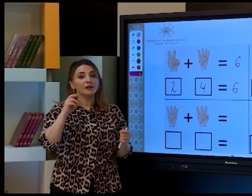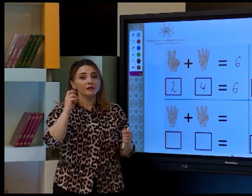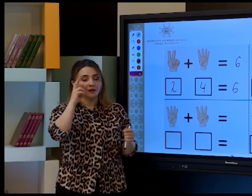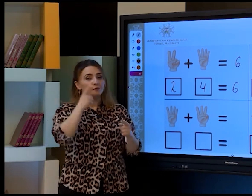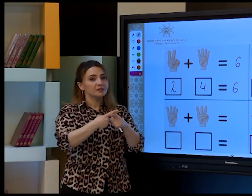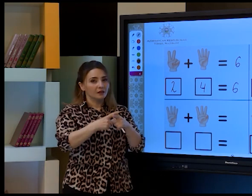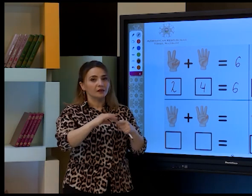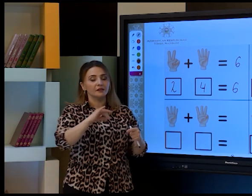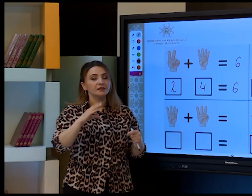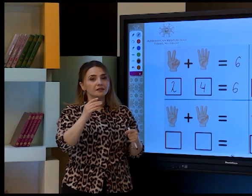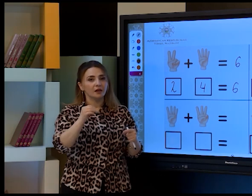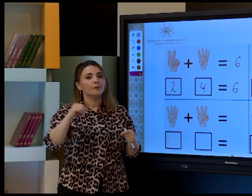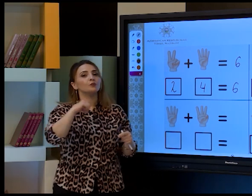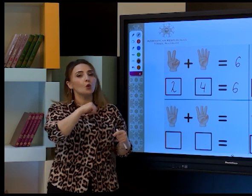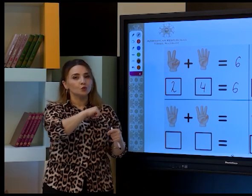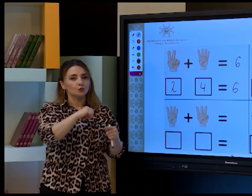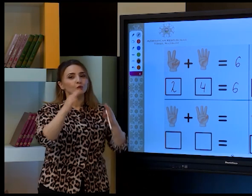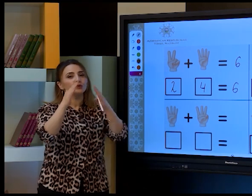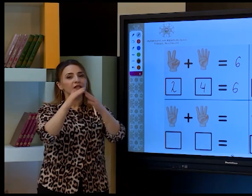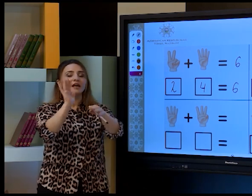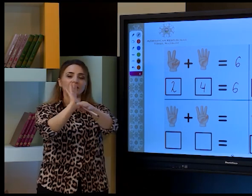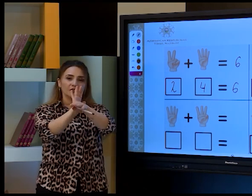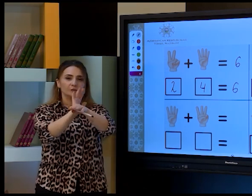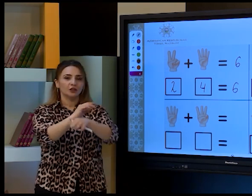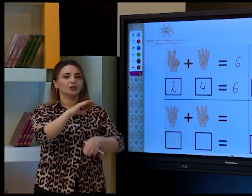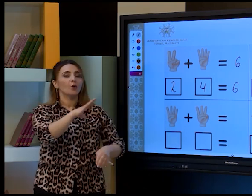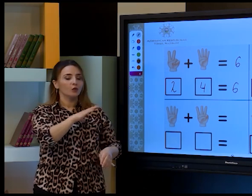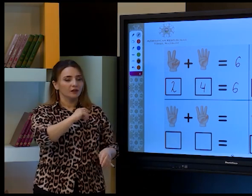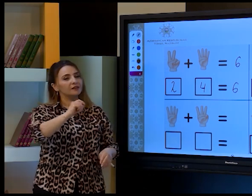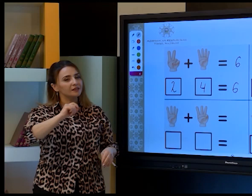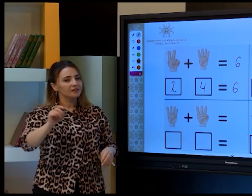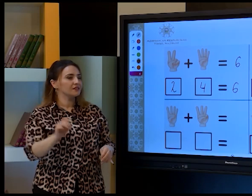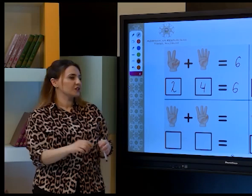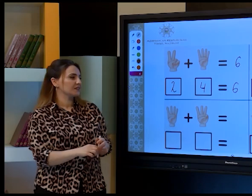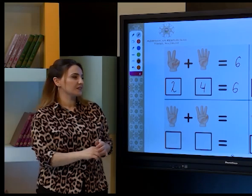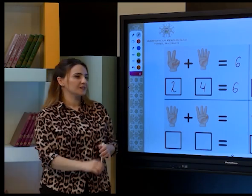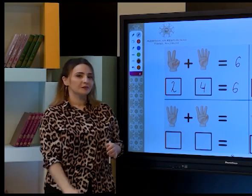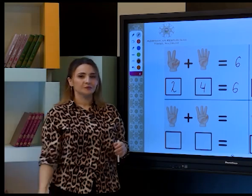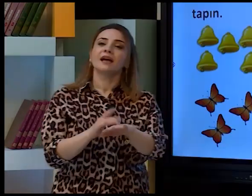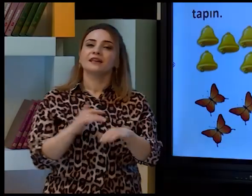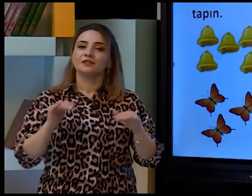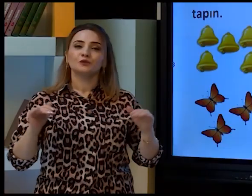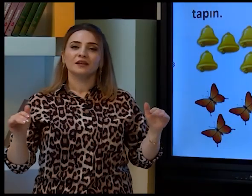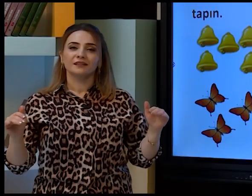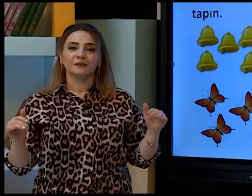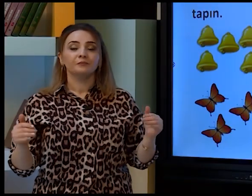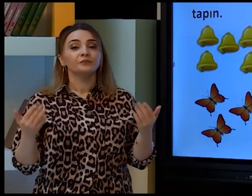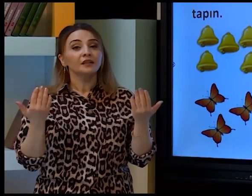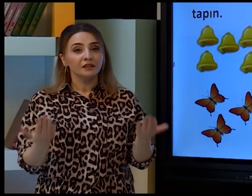Qalan misalları isə özünüz ev tapşırığı olaraq yazacaqsınız. Əziz uşaqlar,